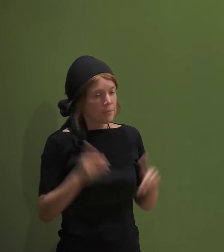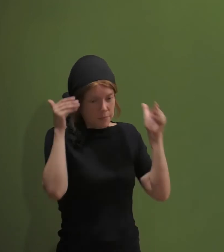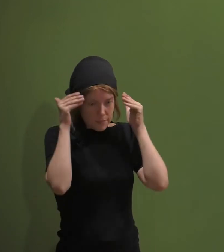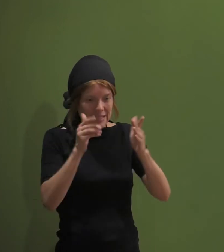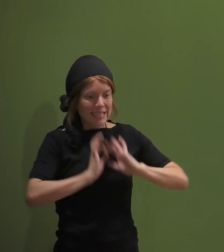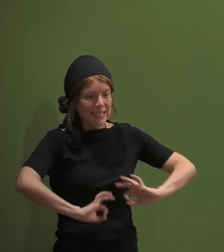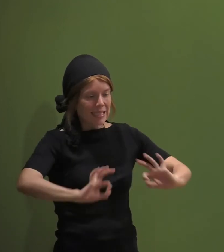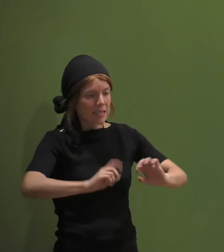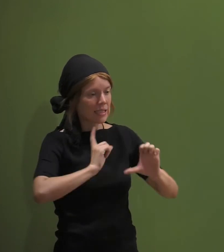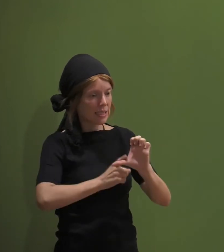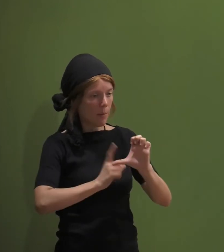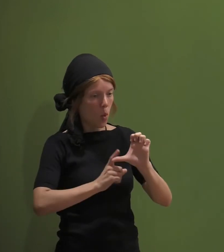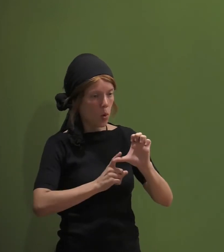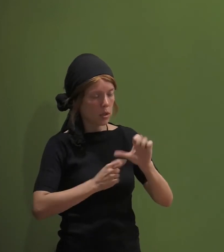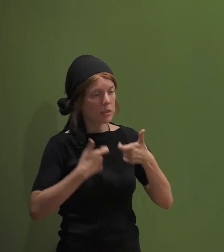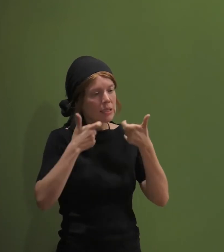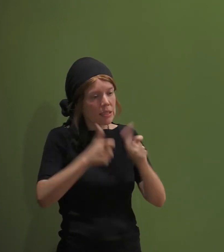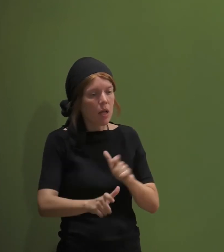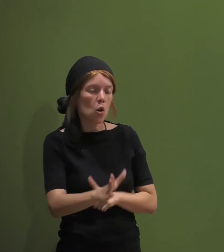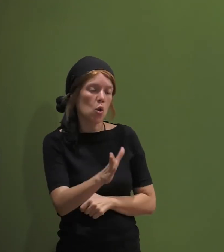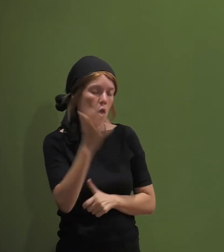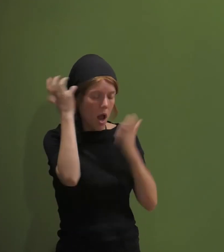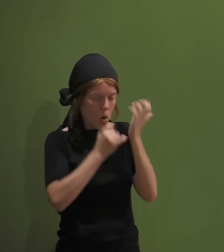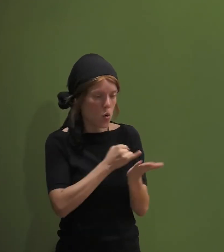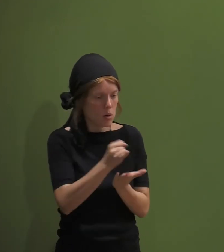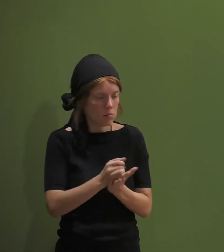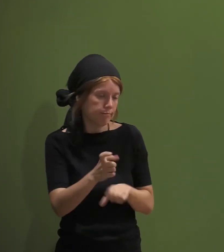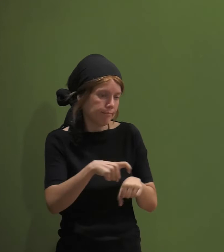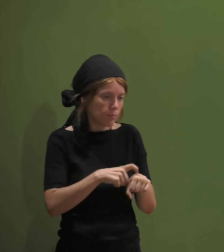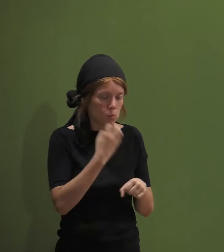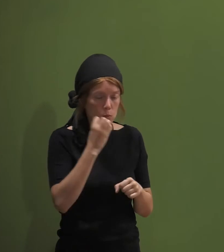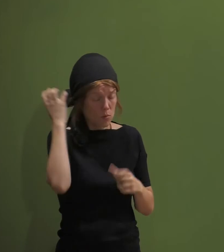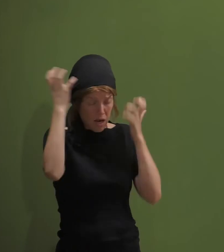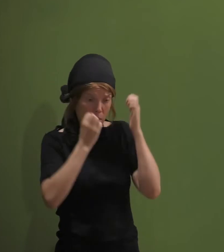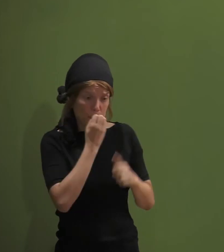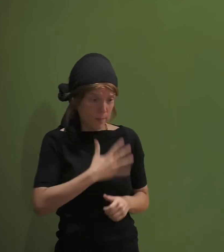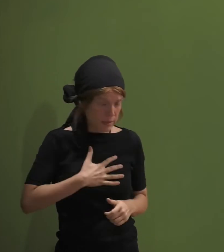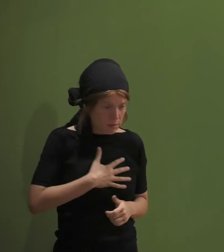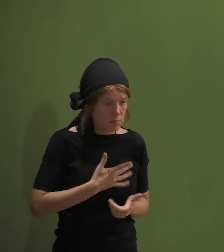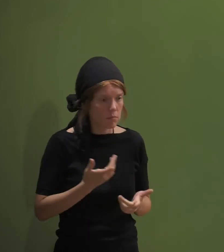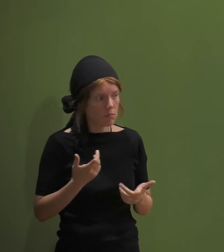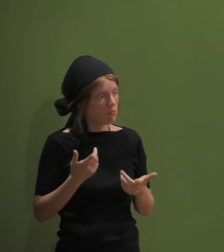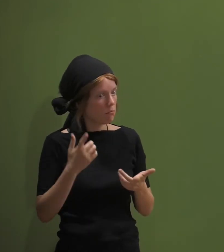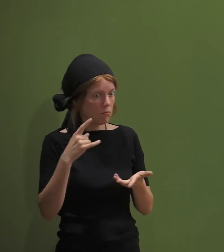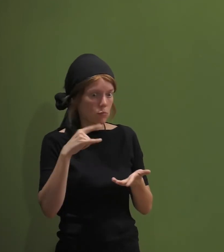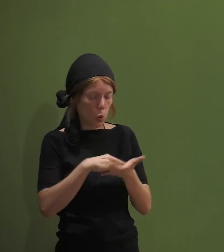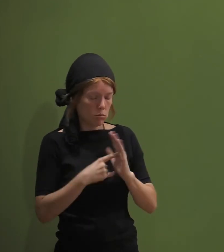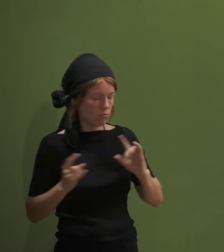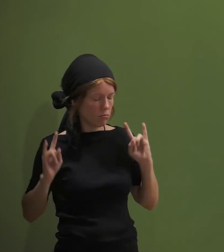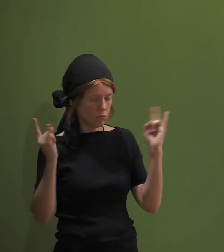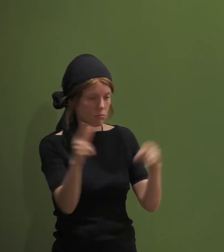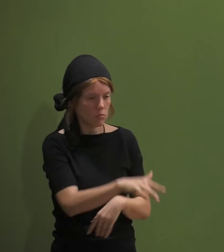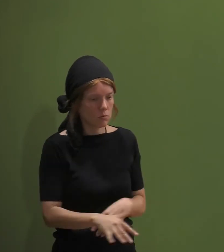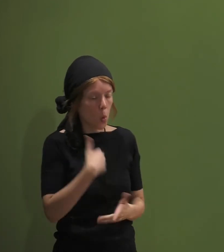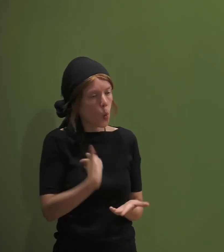Centrándonos específicamente en Extremadura y en su sector agroalimentario, aspectos como el bienestar animal son una parte fundamental de nuestros sistemas de dehesa, que